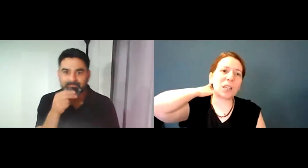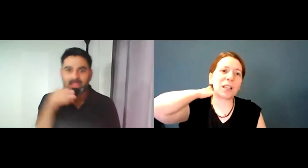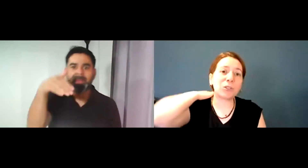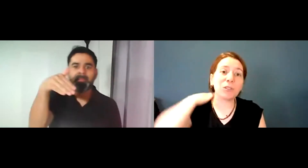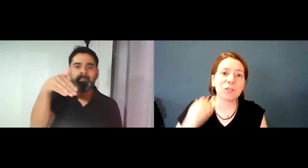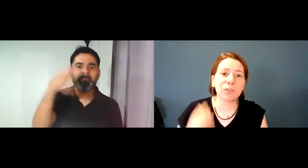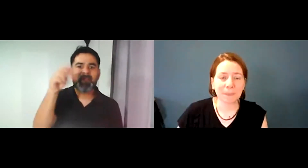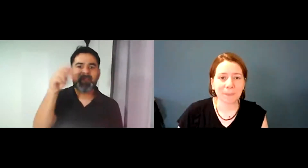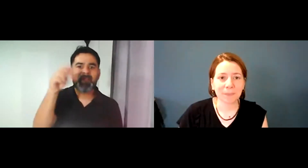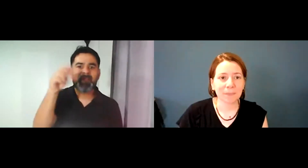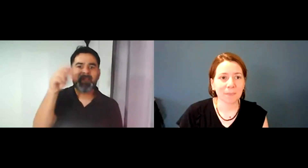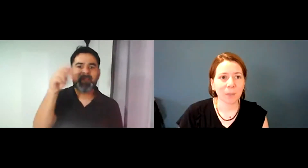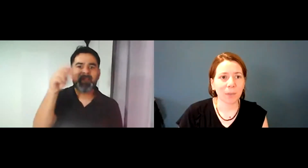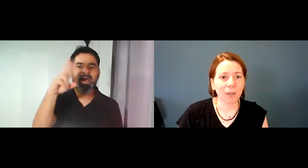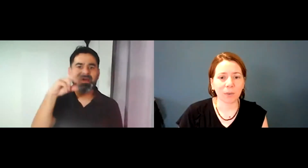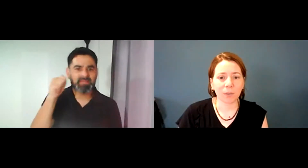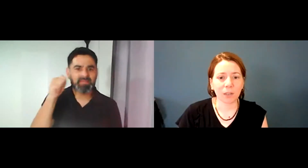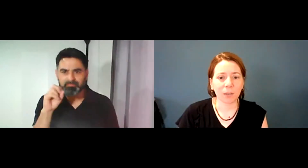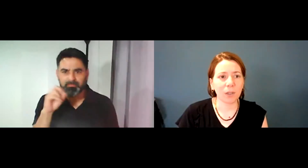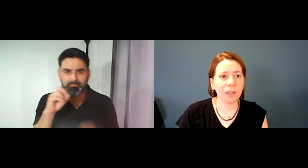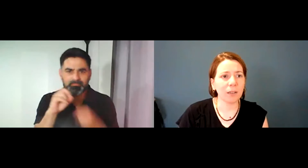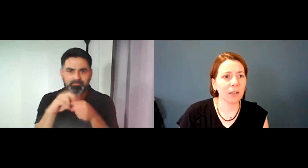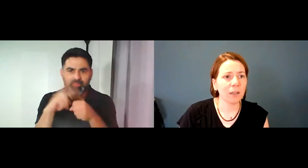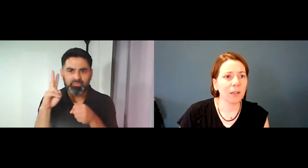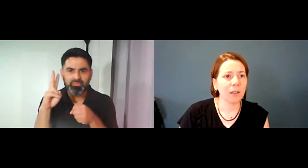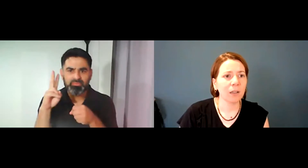a todos? Perdón, que te moleste.